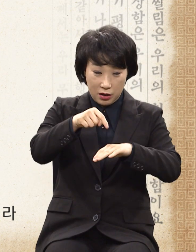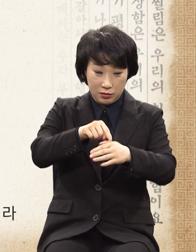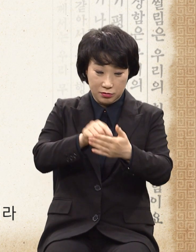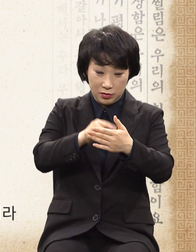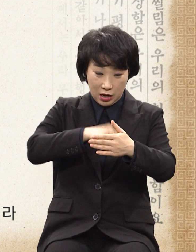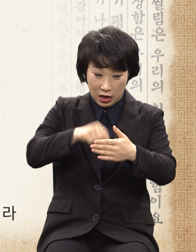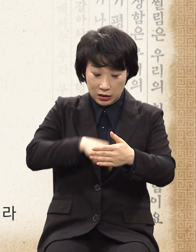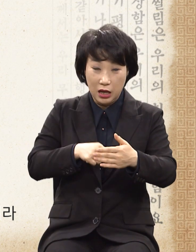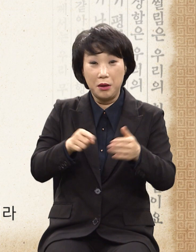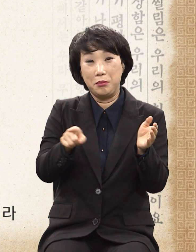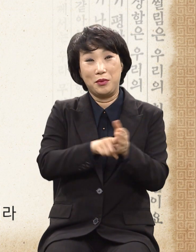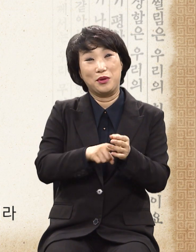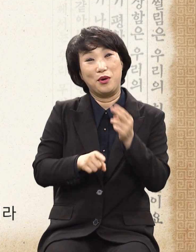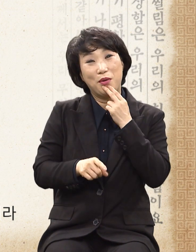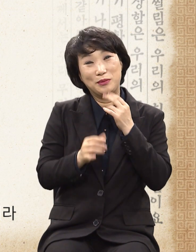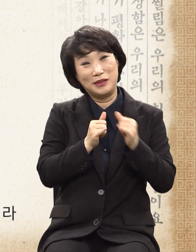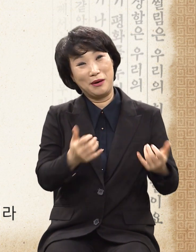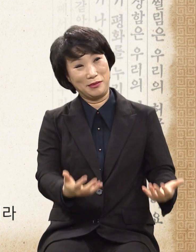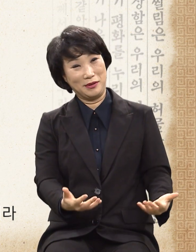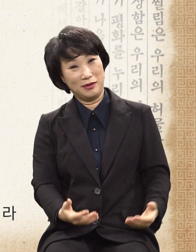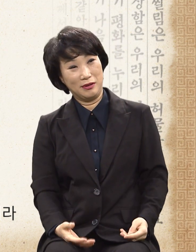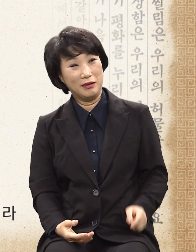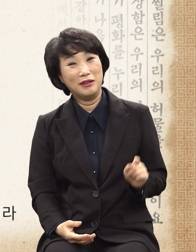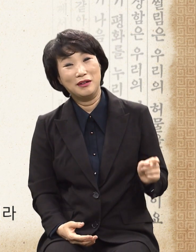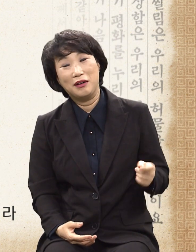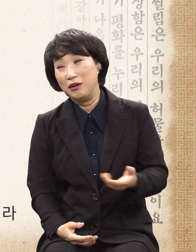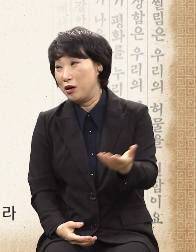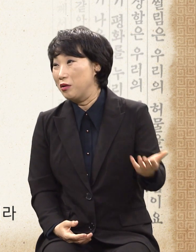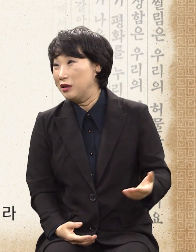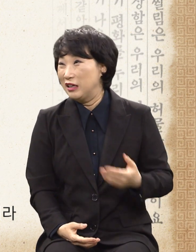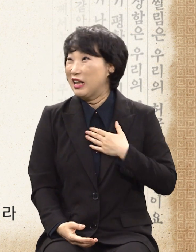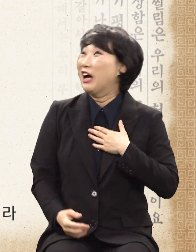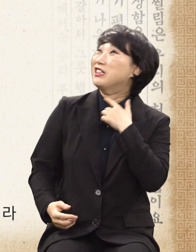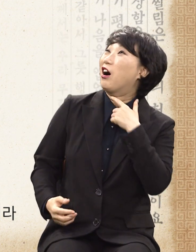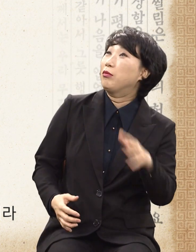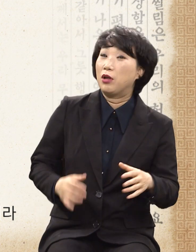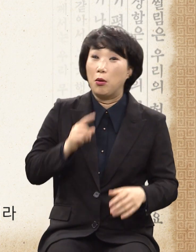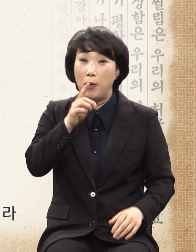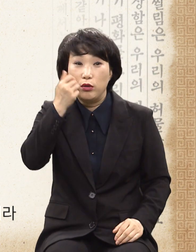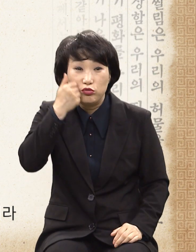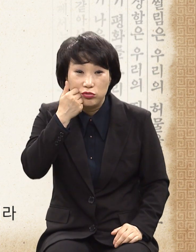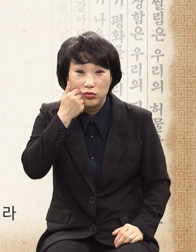중심으로 믿지 않는 사람. 누가 아니라고 부정하겠느냐 그 말이요.